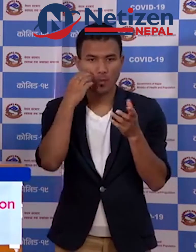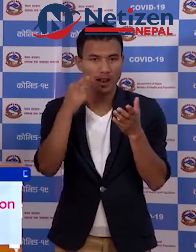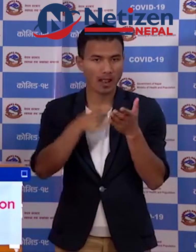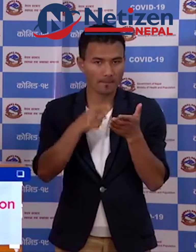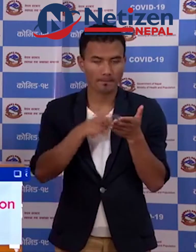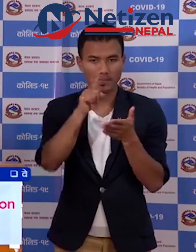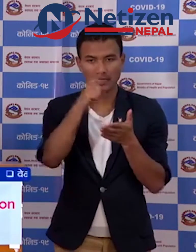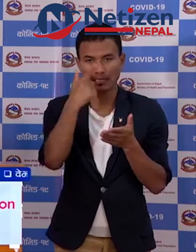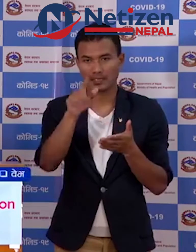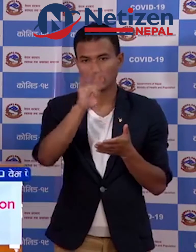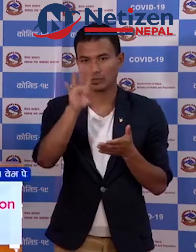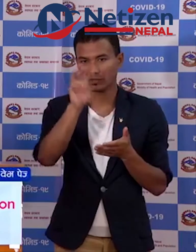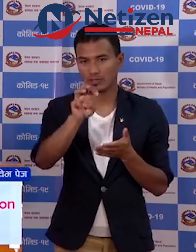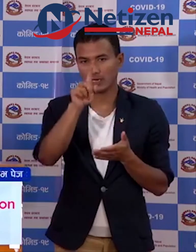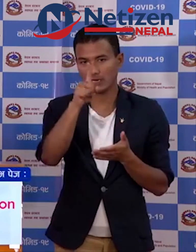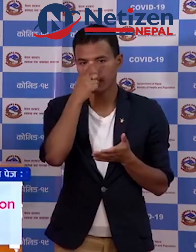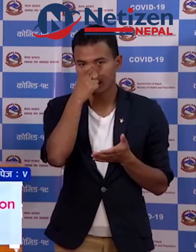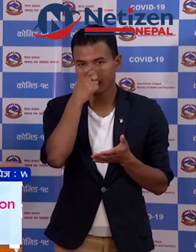चाहिँ 1,44,100